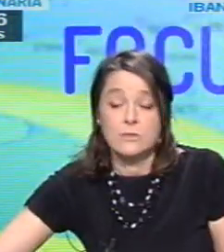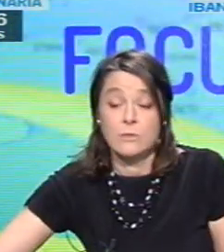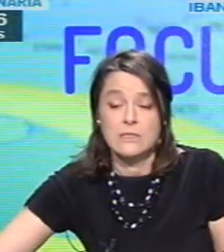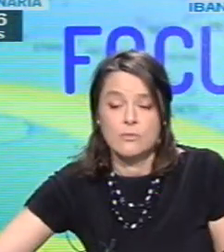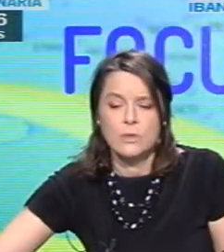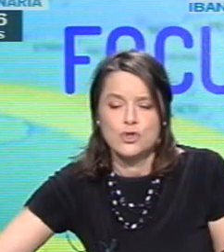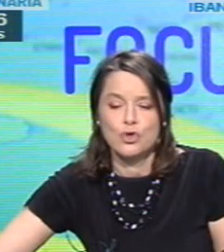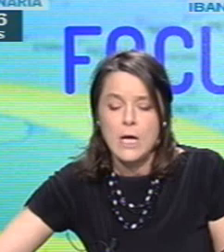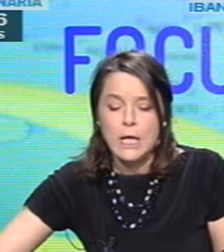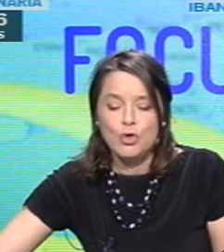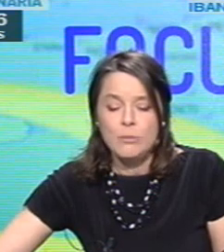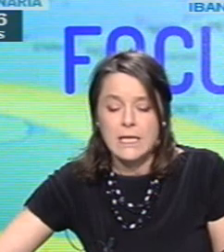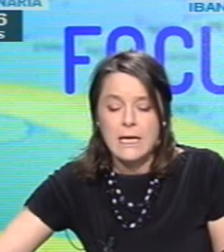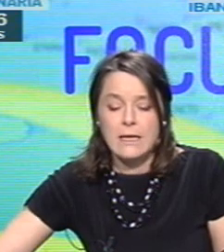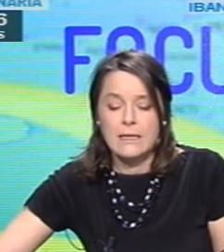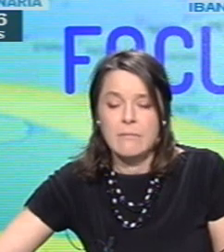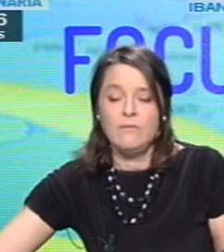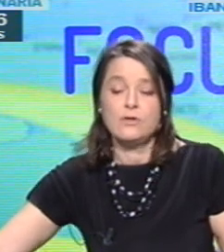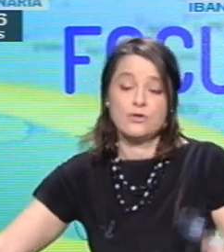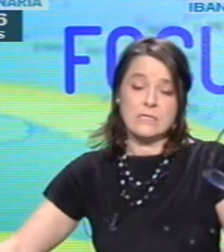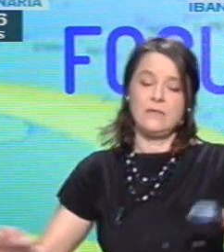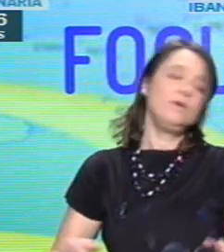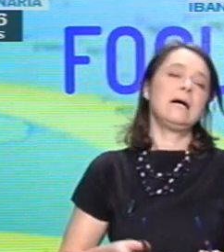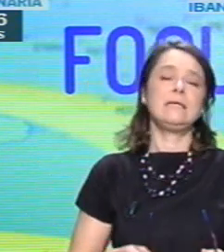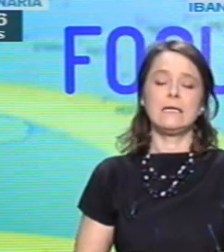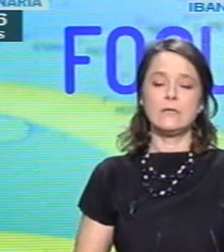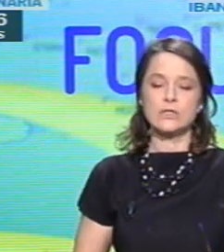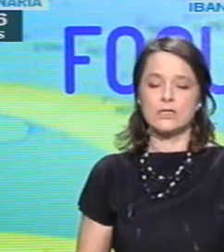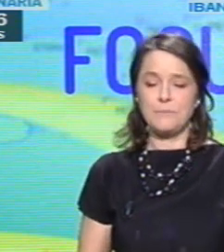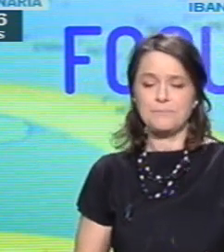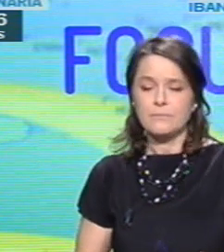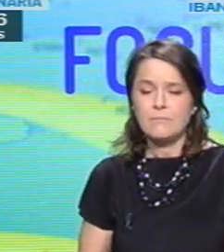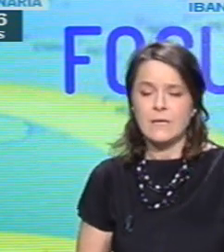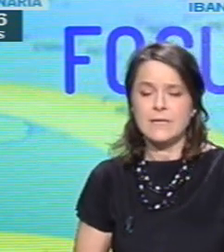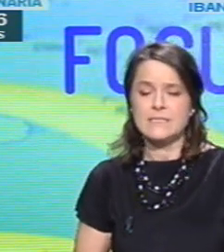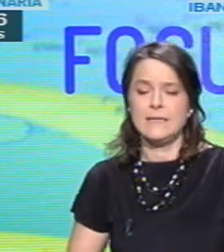2670. Di conseguenza, insomma, questi sono i numeri che abbiamo visto, che sono stati divulgati anche dallo stesso